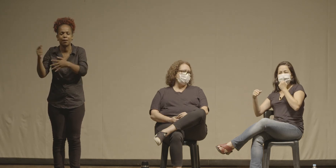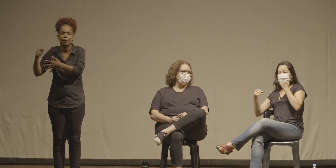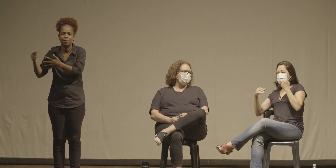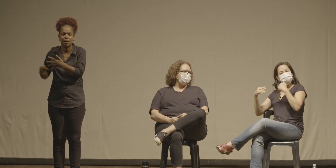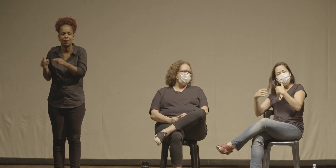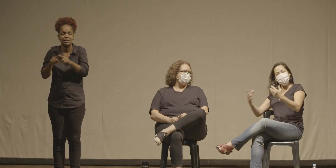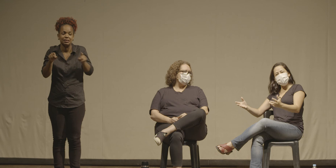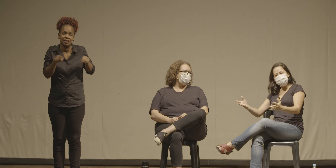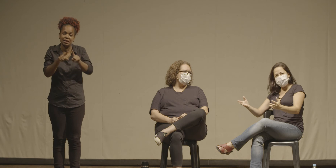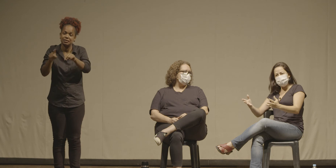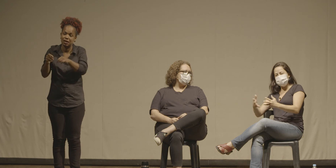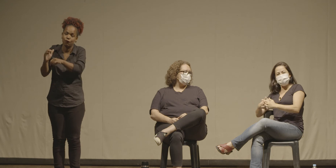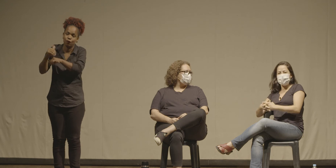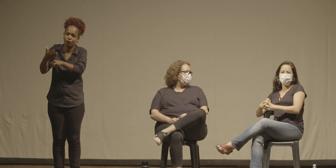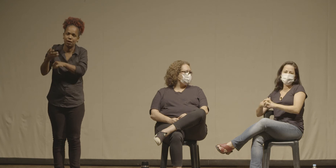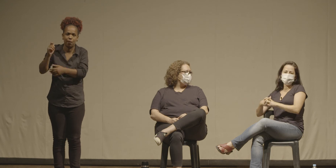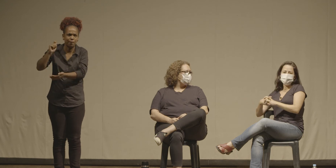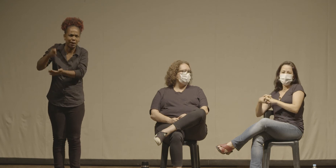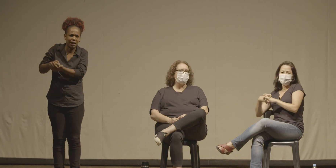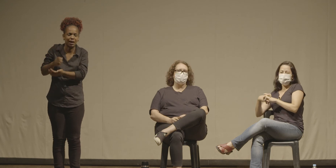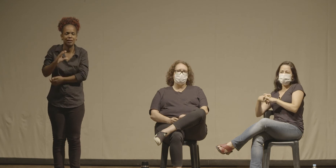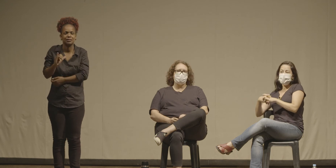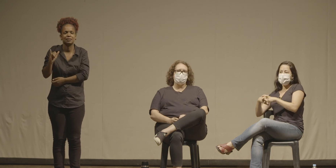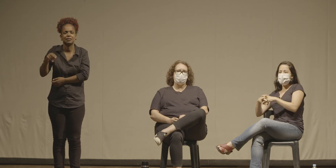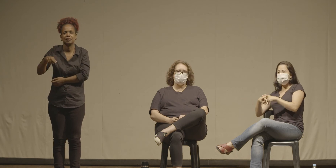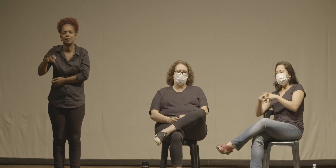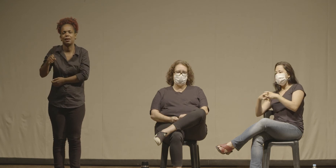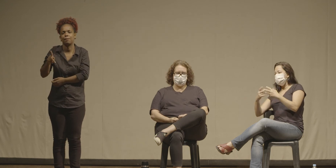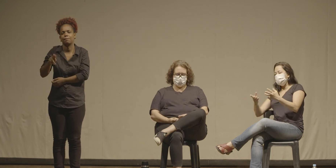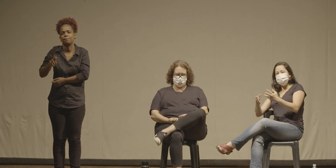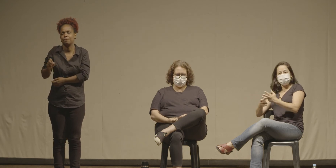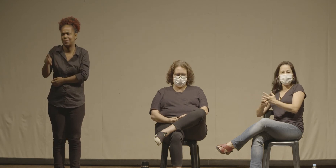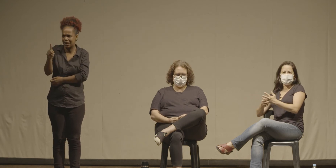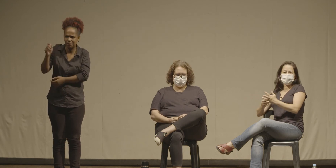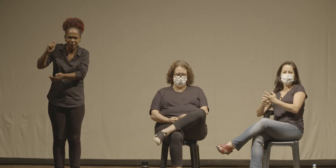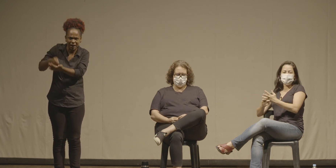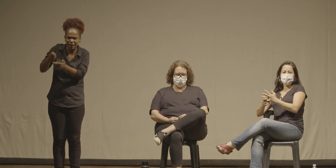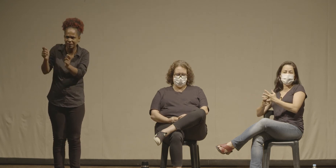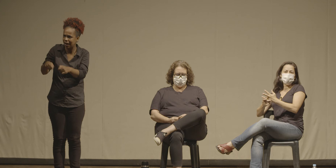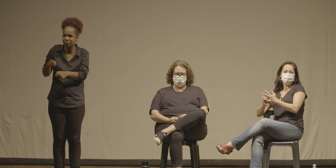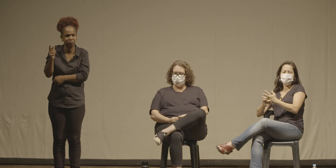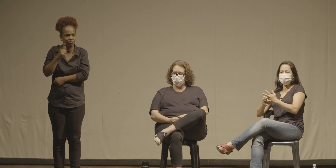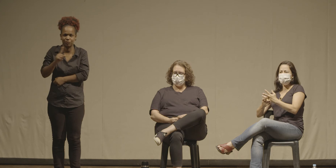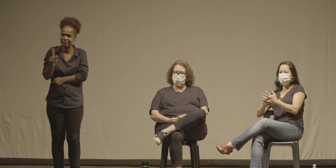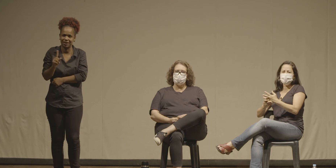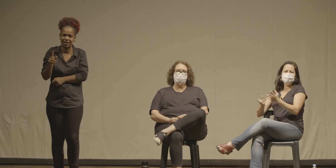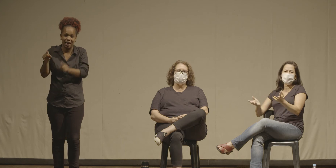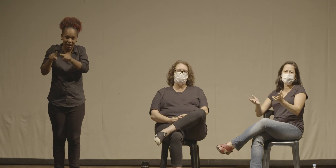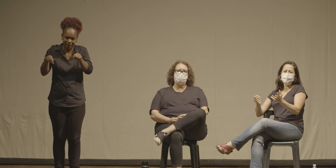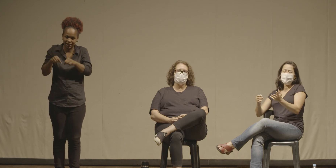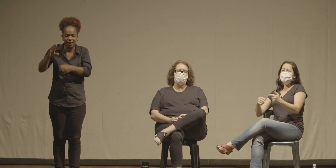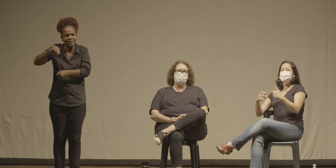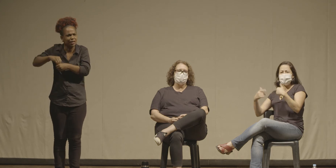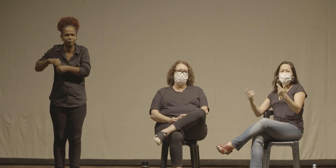salas. Eu não poderia pagar um Cinemark. Eu não teria condições de fazer essa distribuição dentro de um